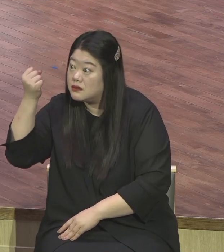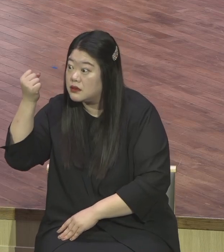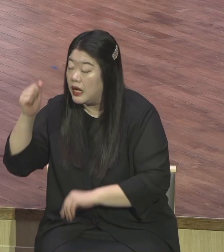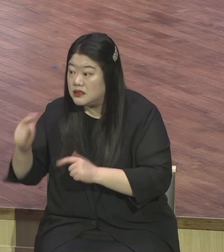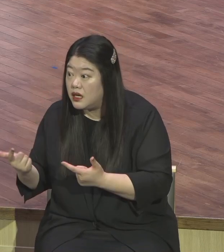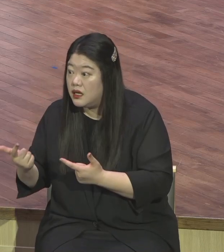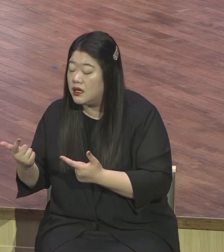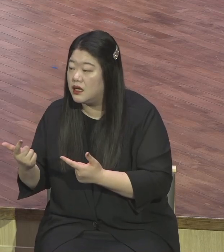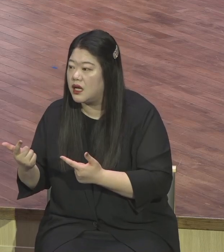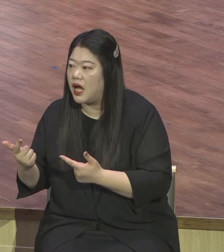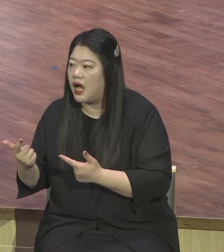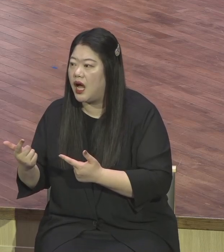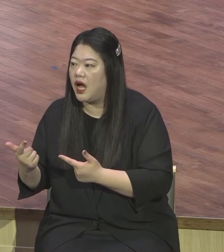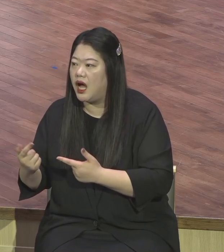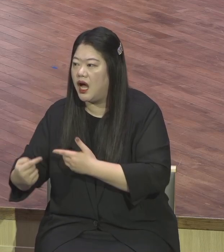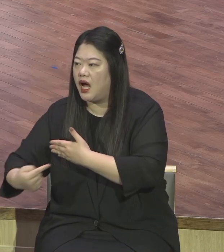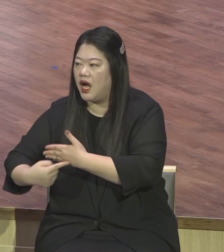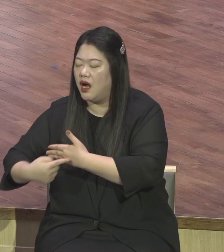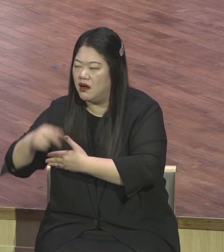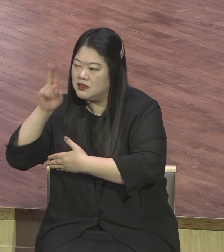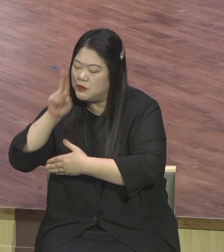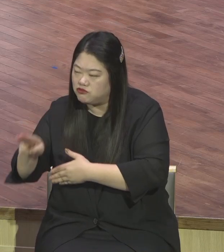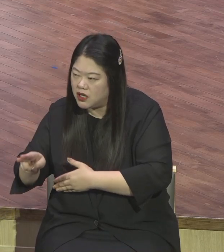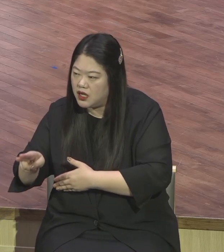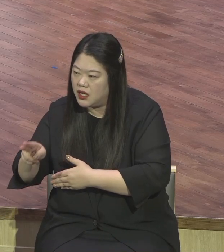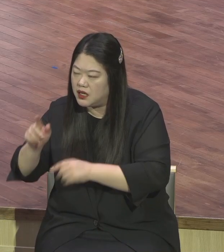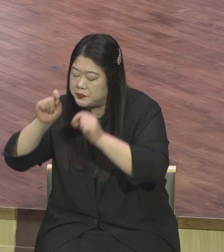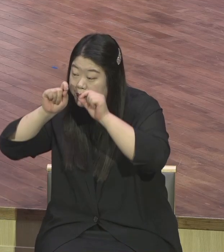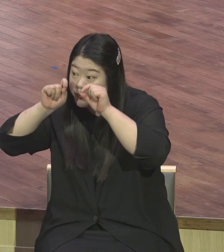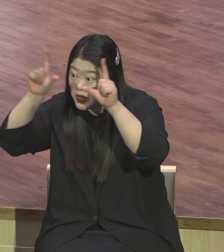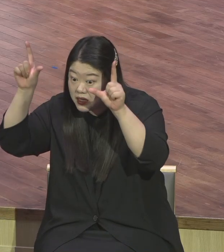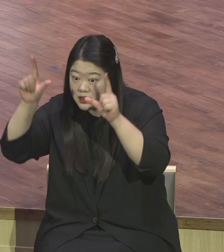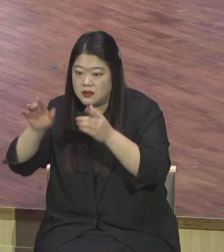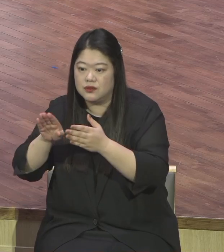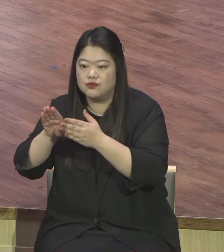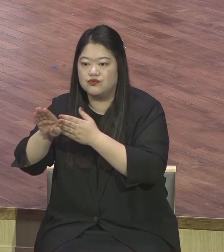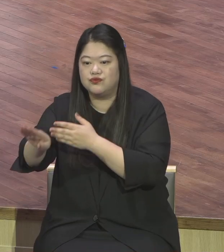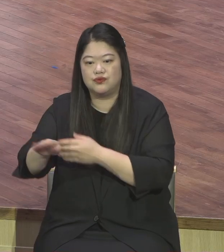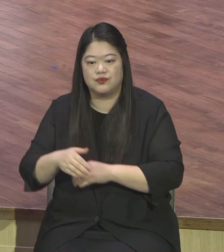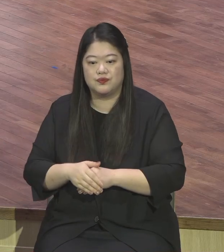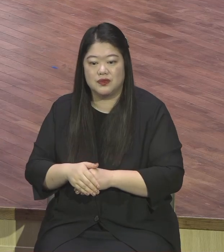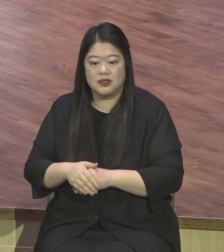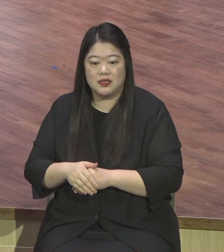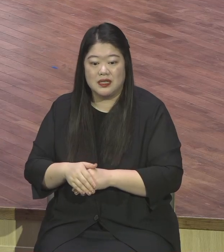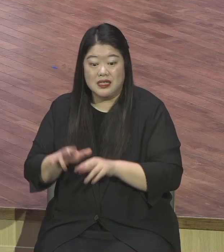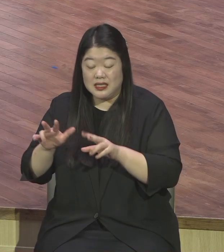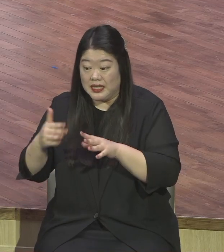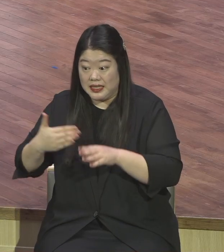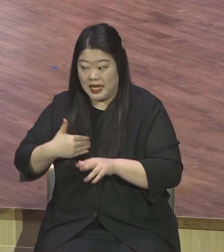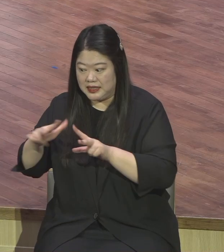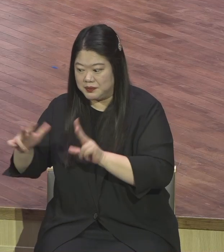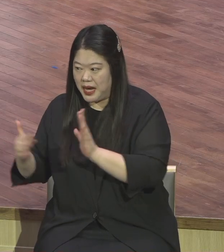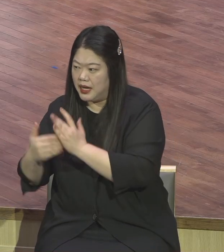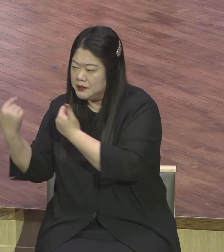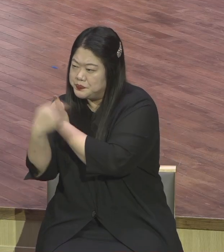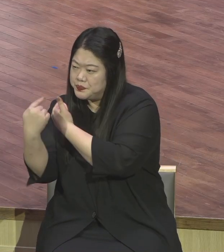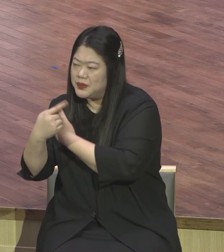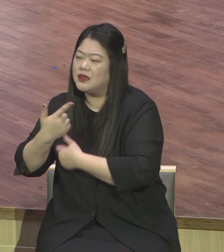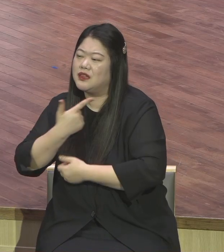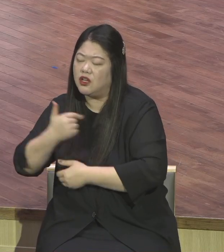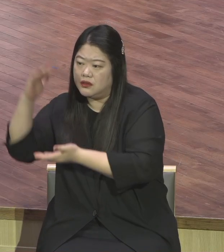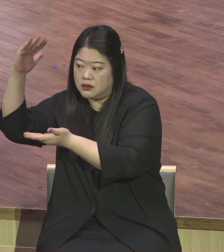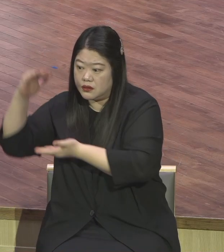그래서 이 종교개혁자 마틴은 그때부터 나타나 있는 그대로의 복음을